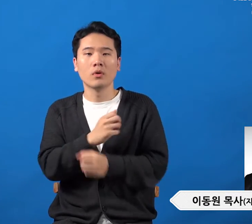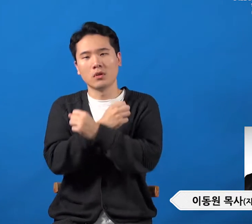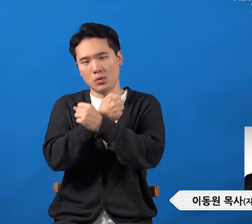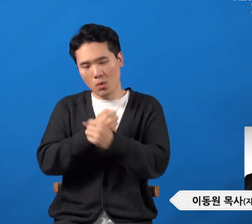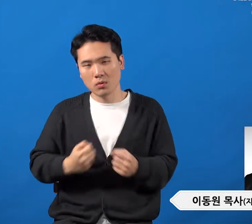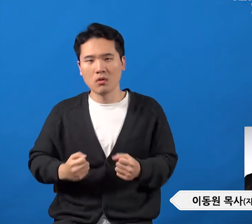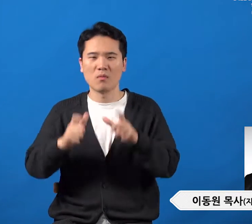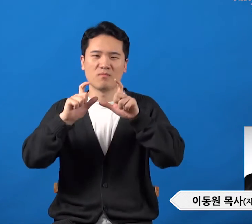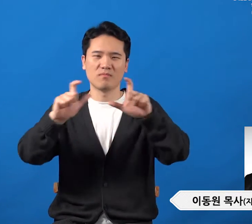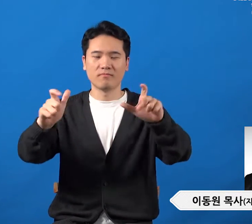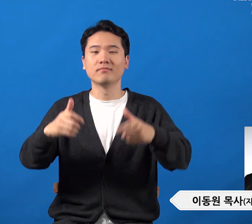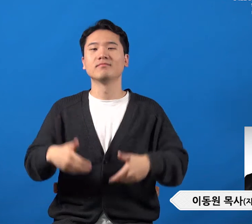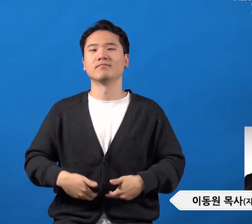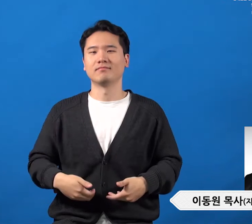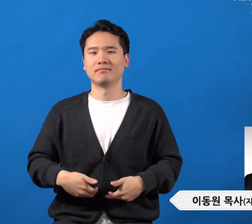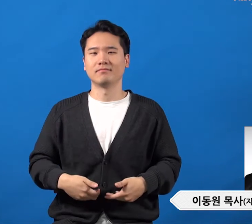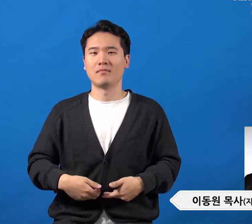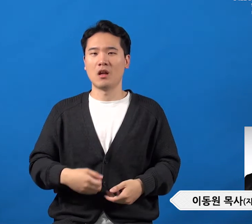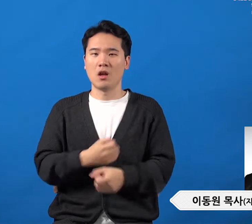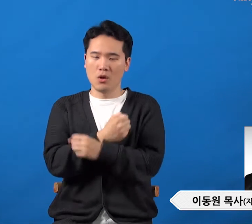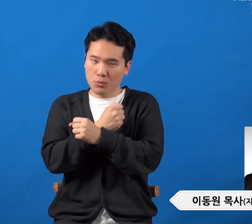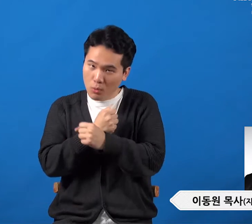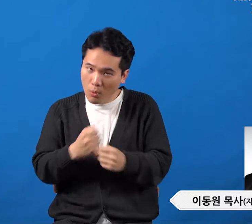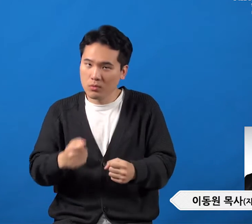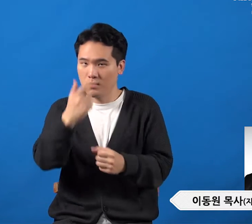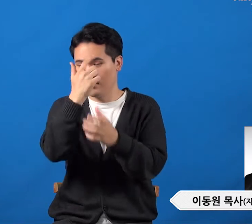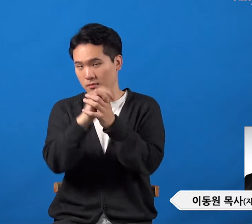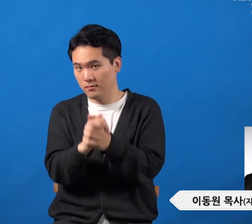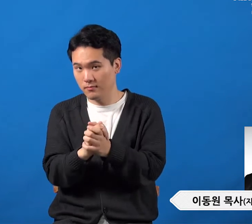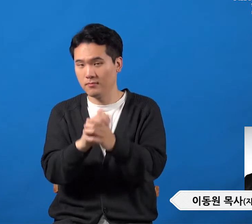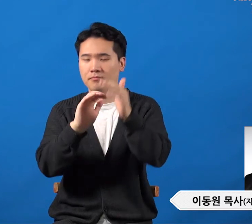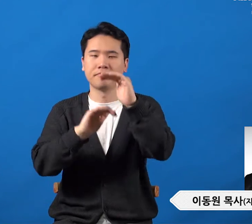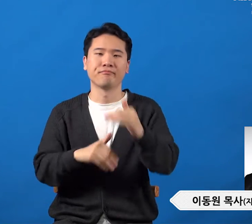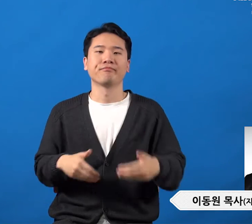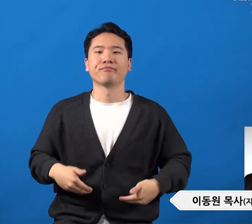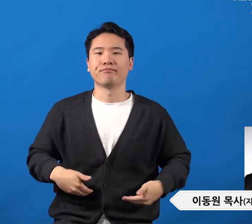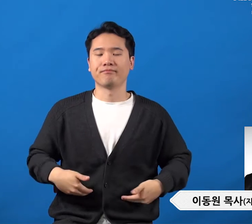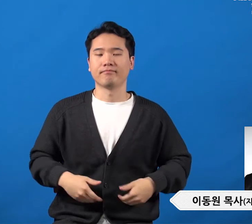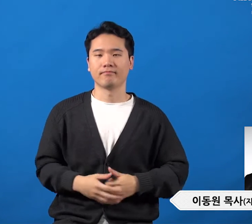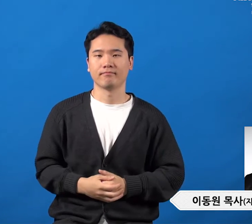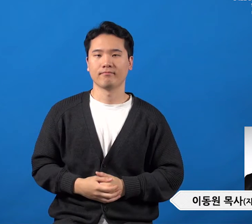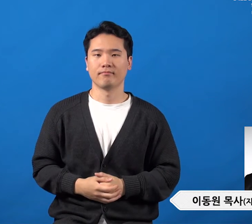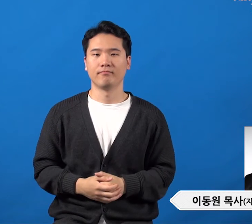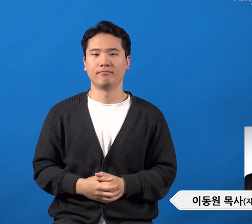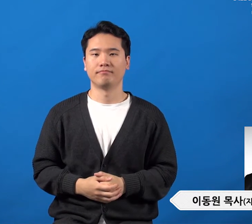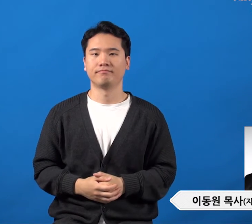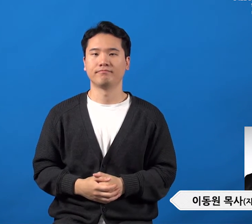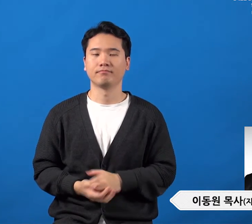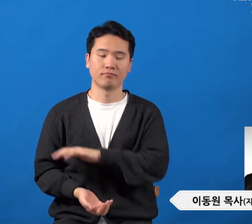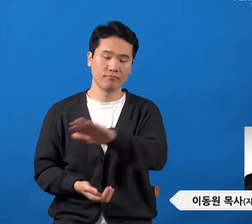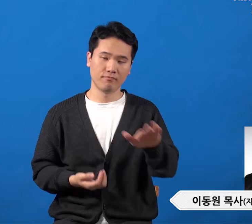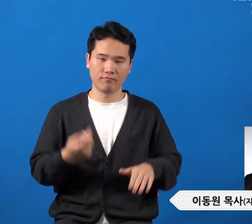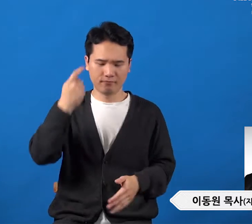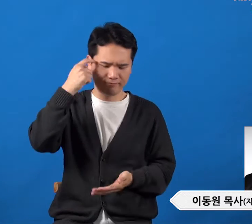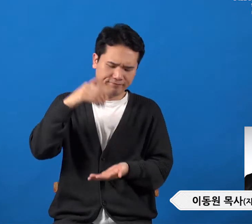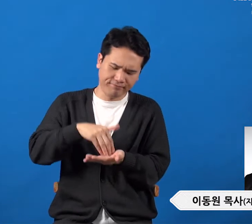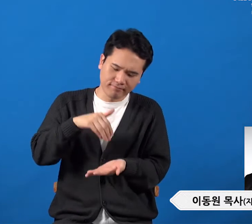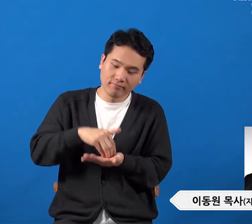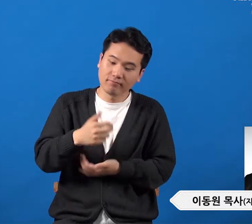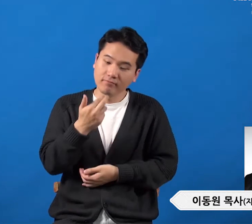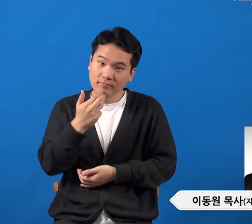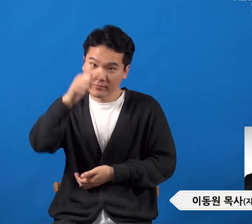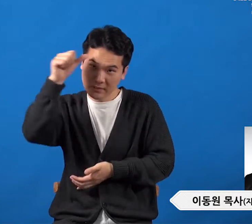그것은 용서의 선언, 그리고 용서의 기도인 것입니다. 자, 우리네 후회 없는